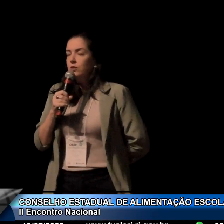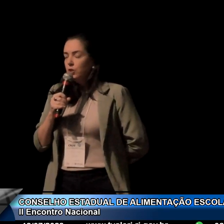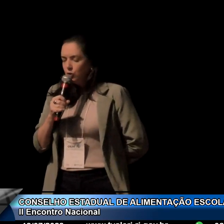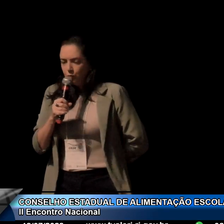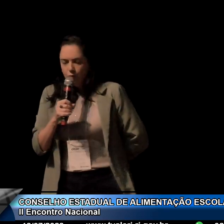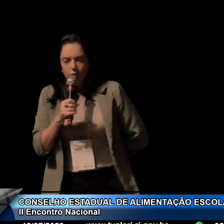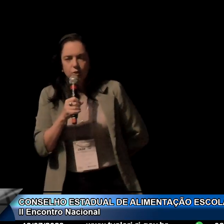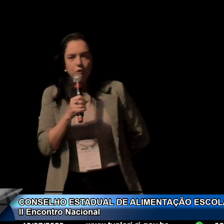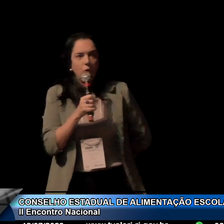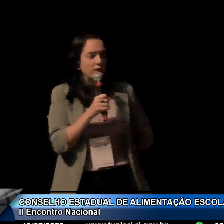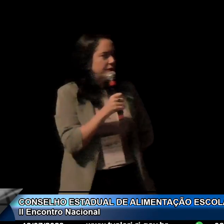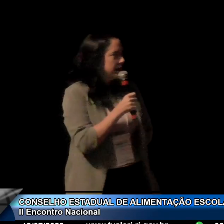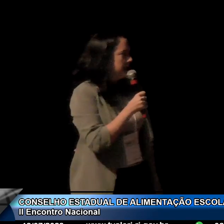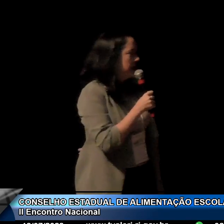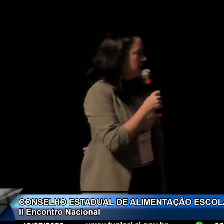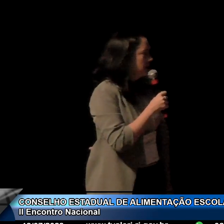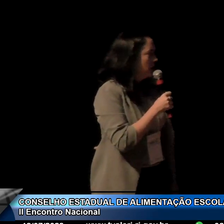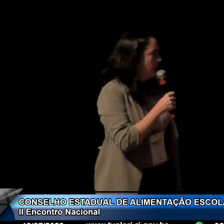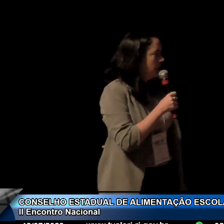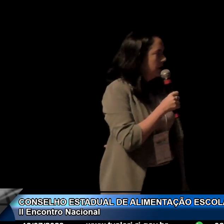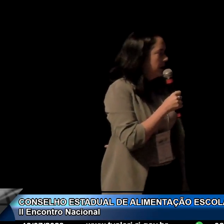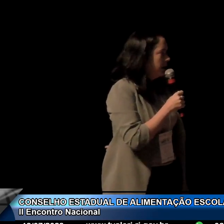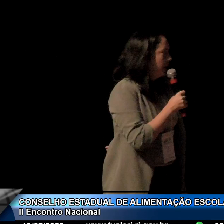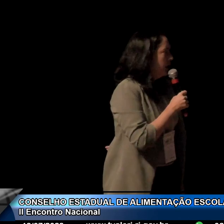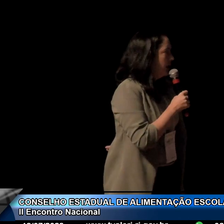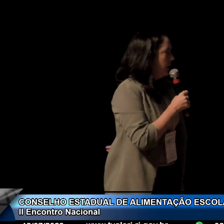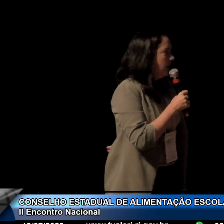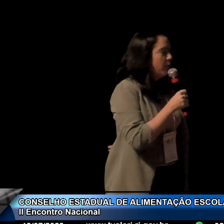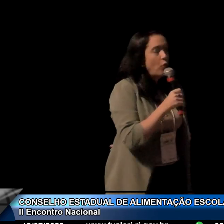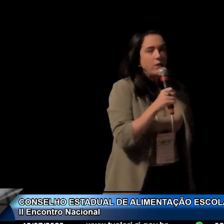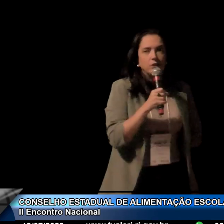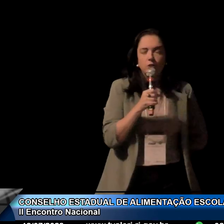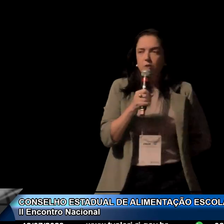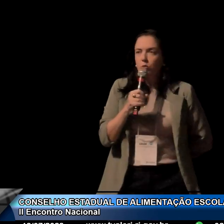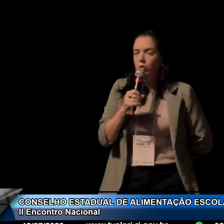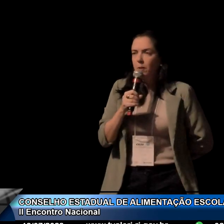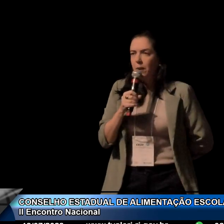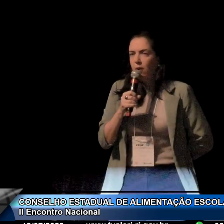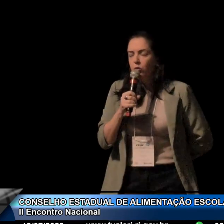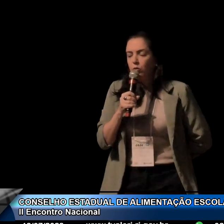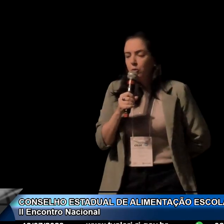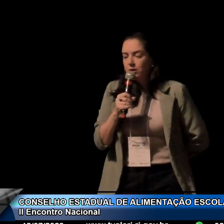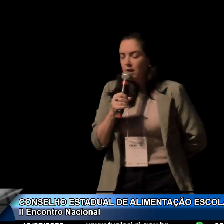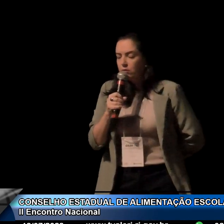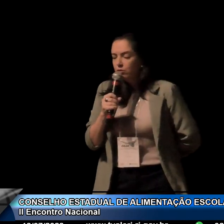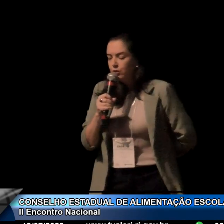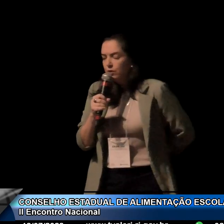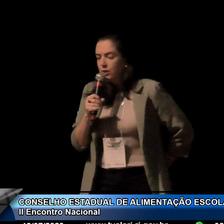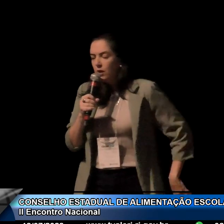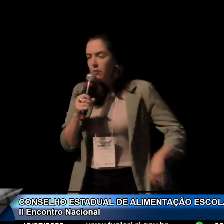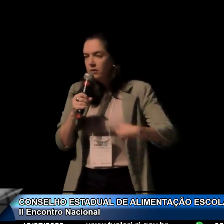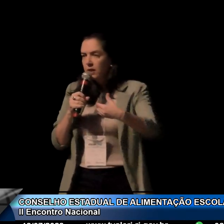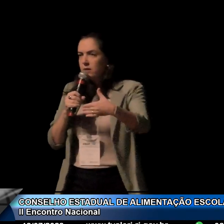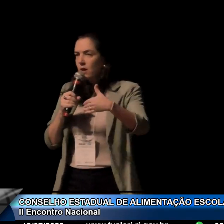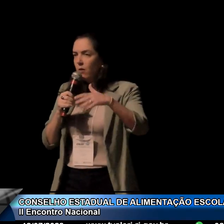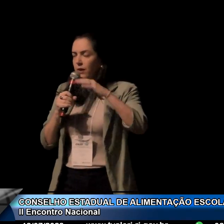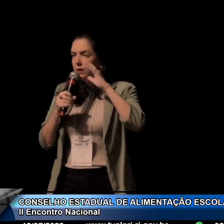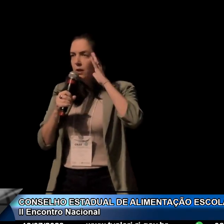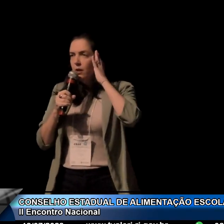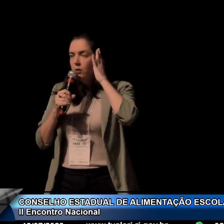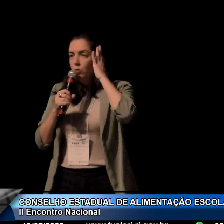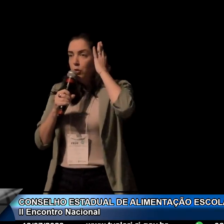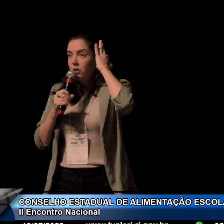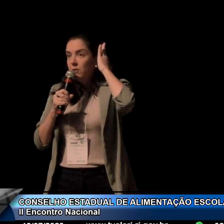de ir junto nas escolas fazendo então e depois toda o processo de implantação